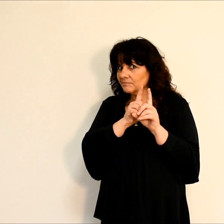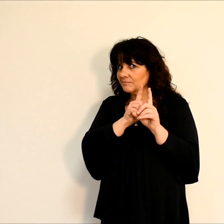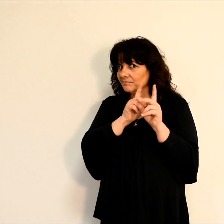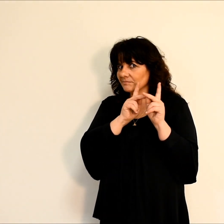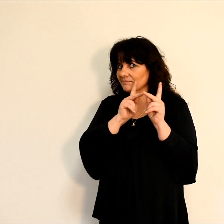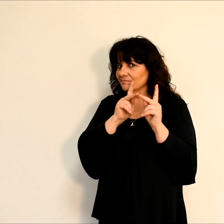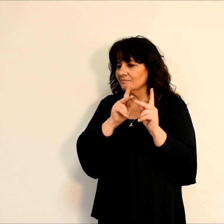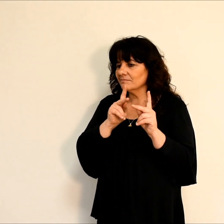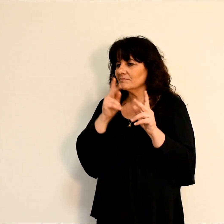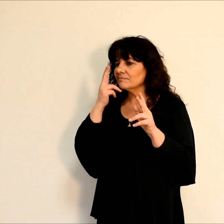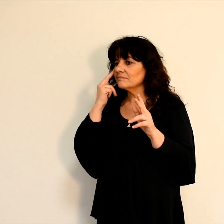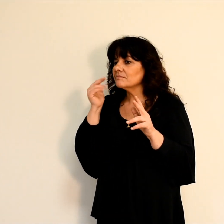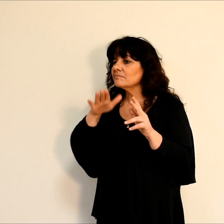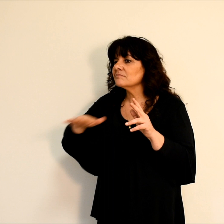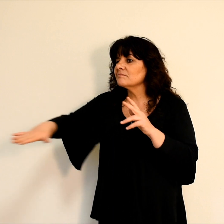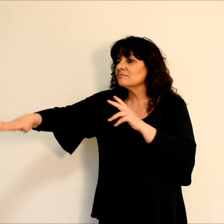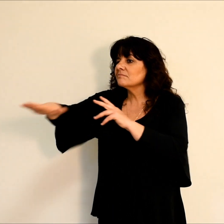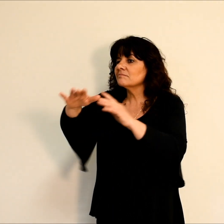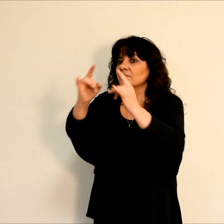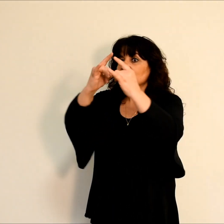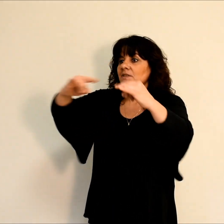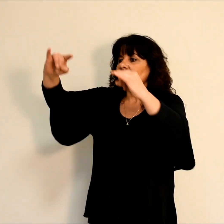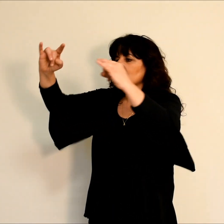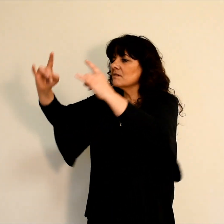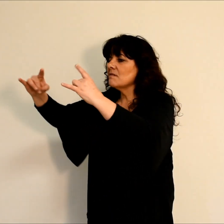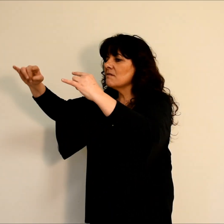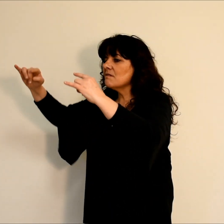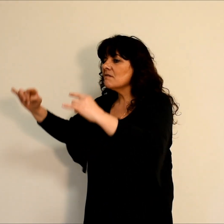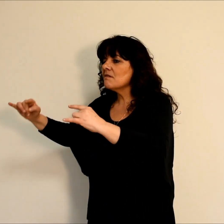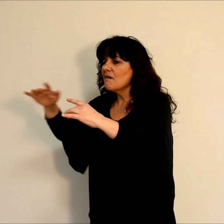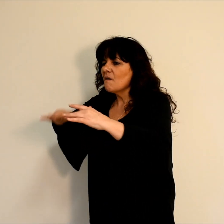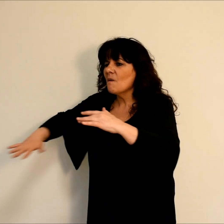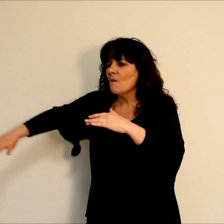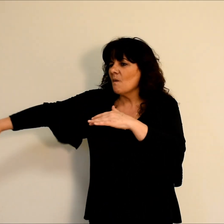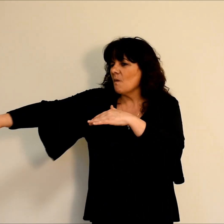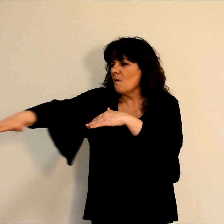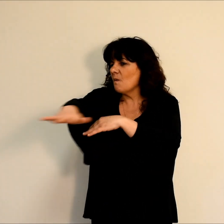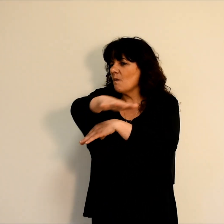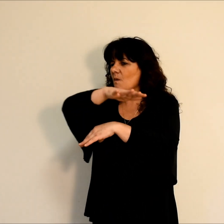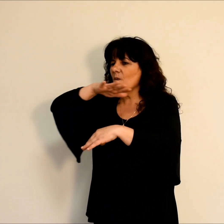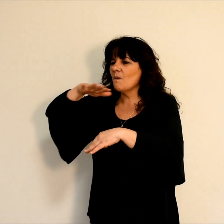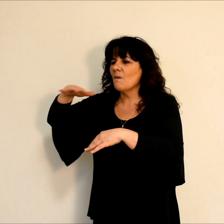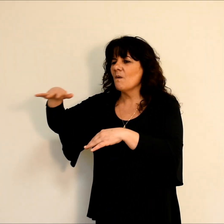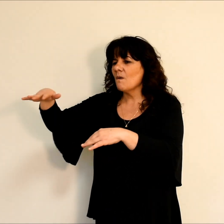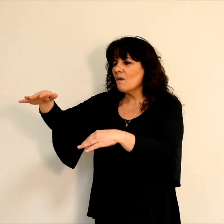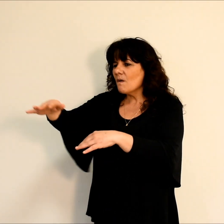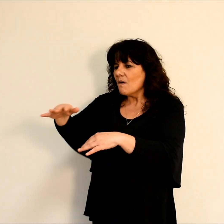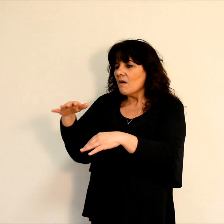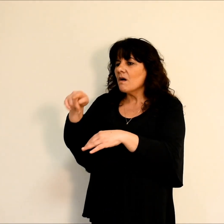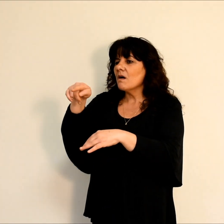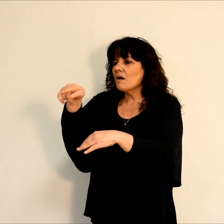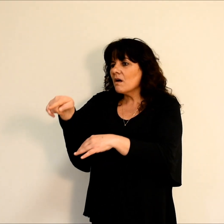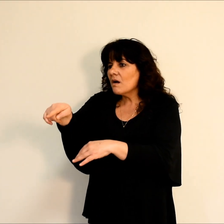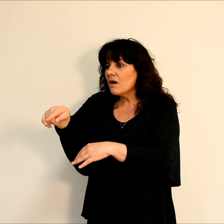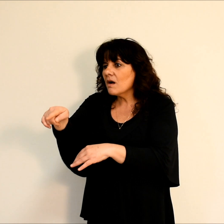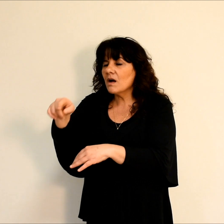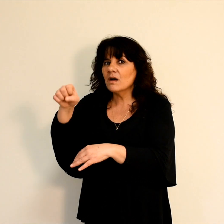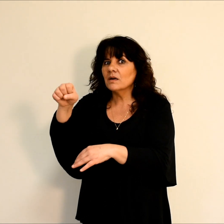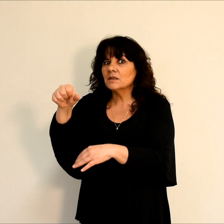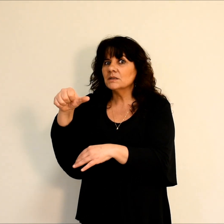Or Saül était couché, endormi, au milieu du camp, sa lance